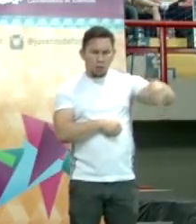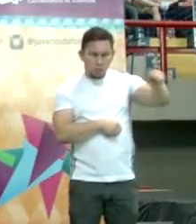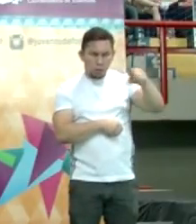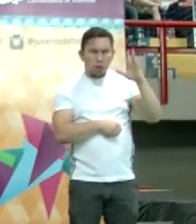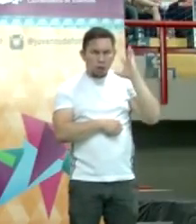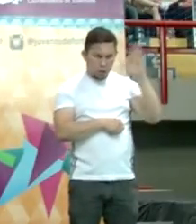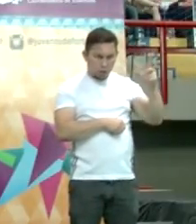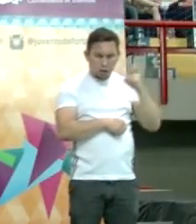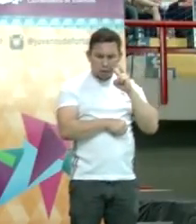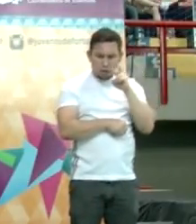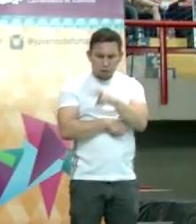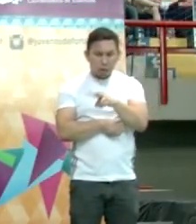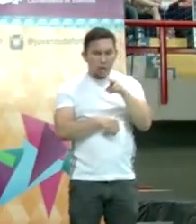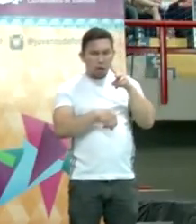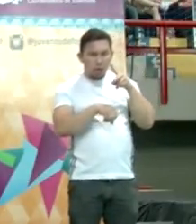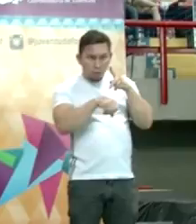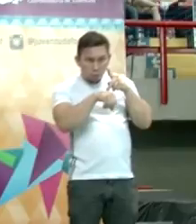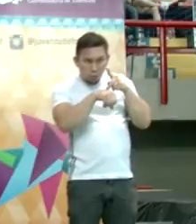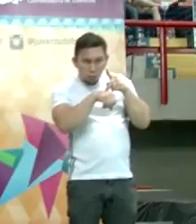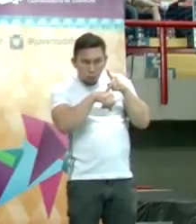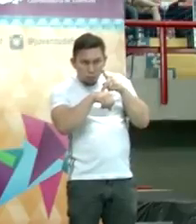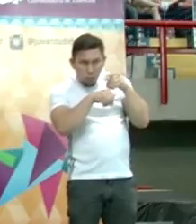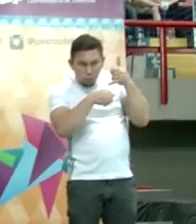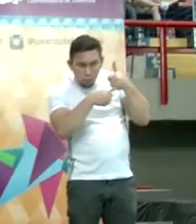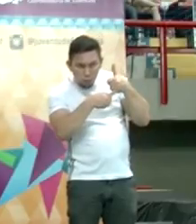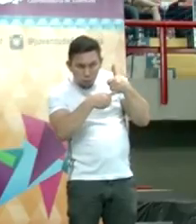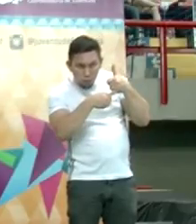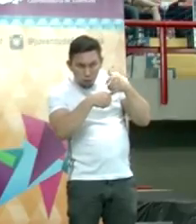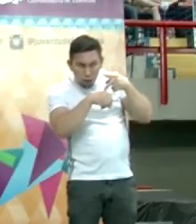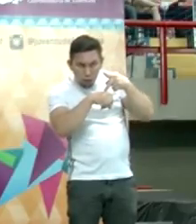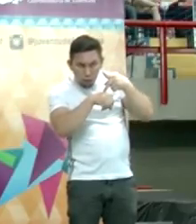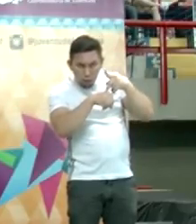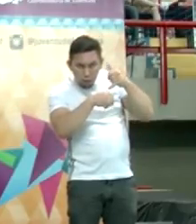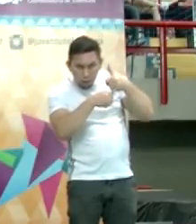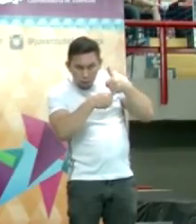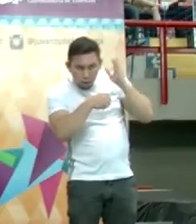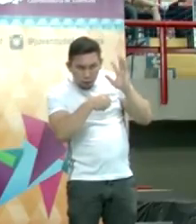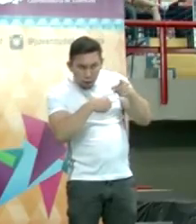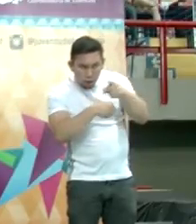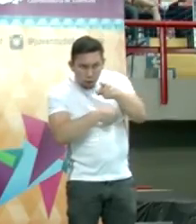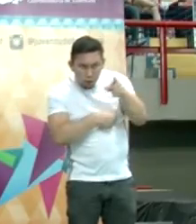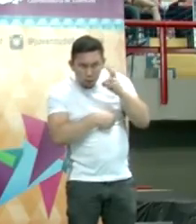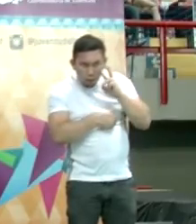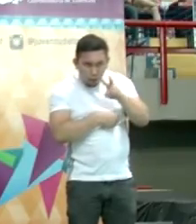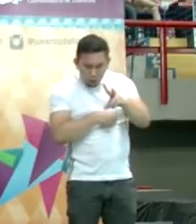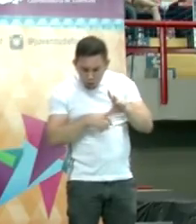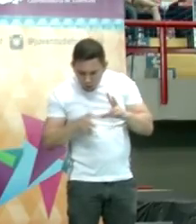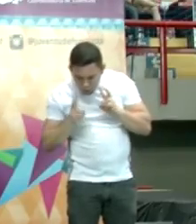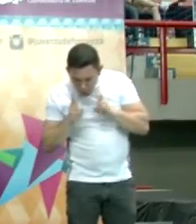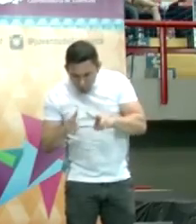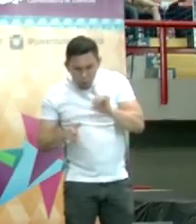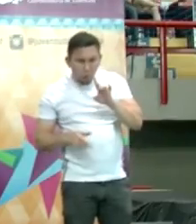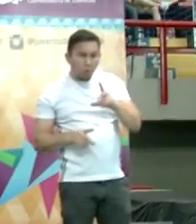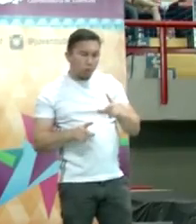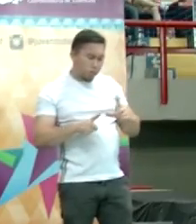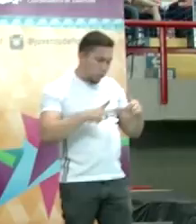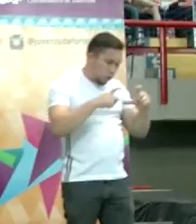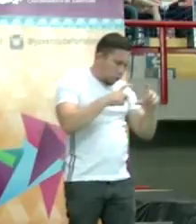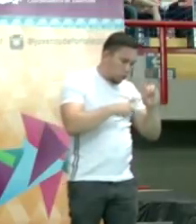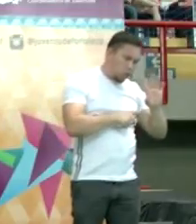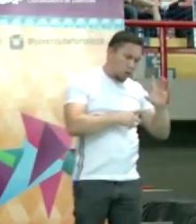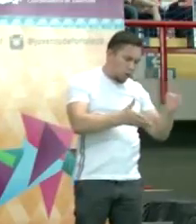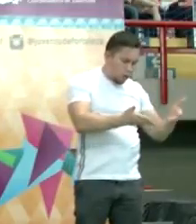viu petróleo? Petróleo mesmo, petróleo. Né? Só em foto normalmente a gente